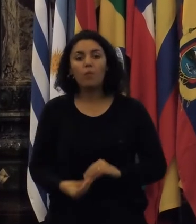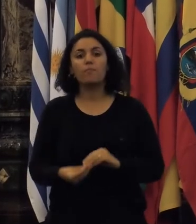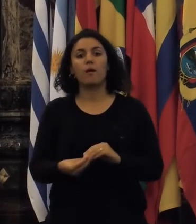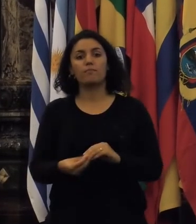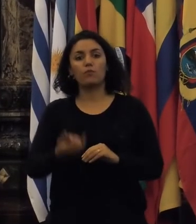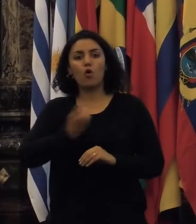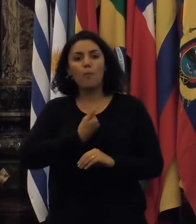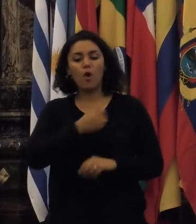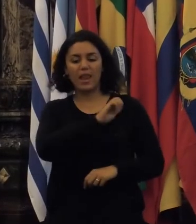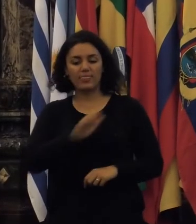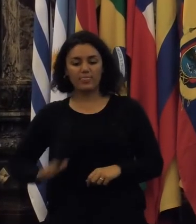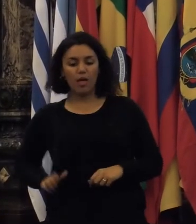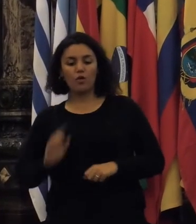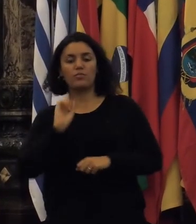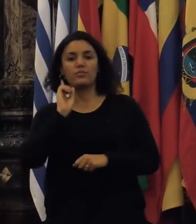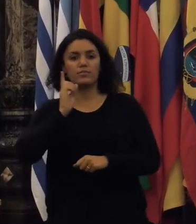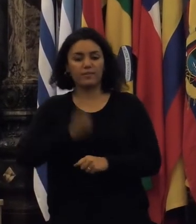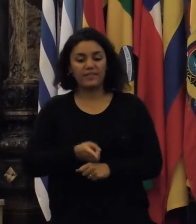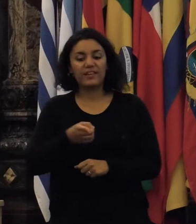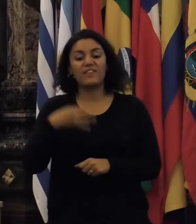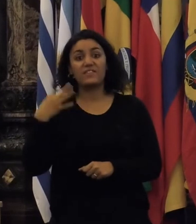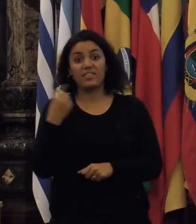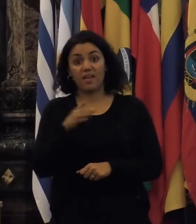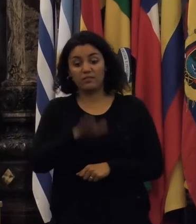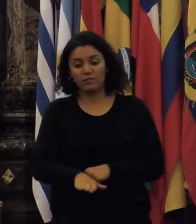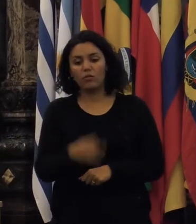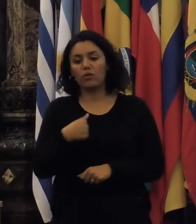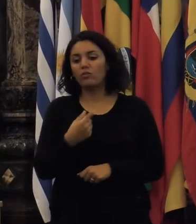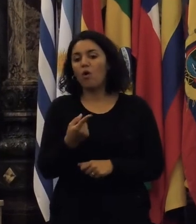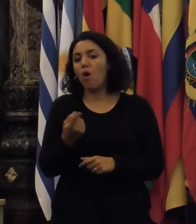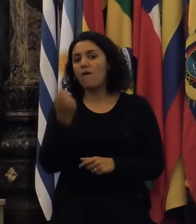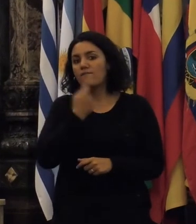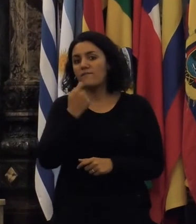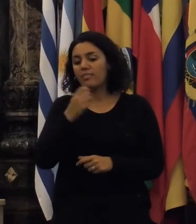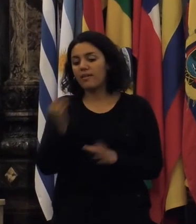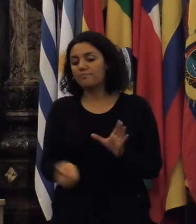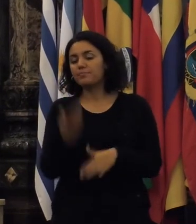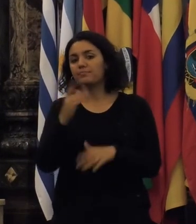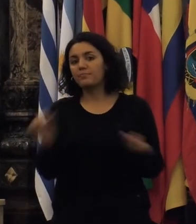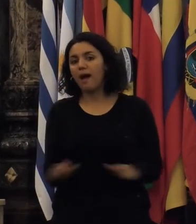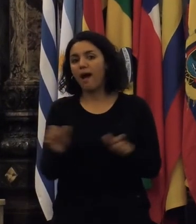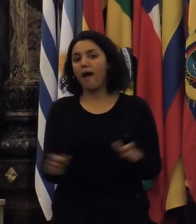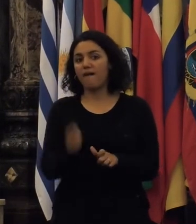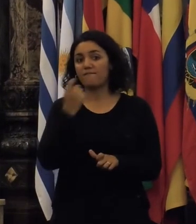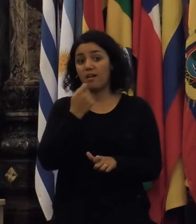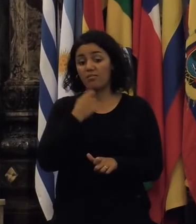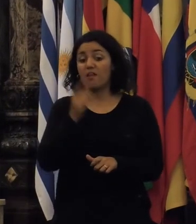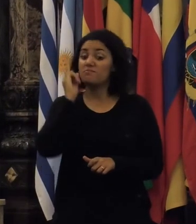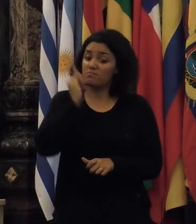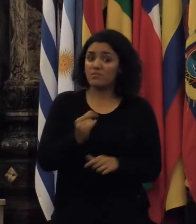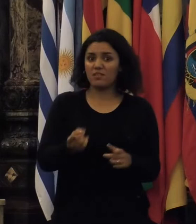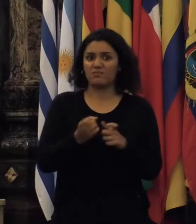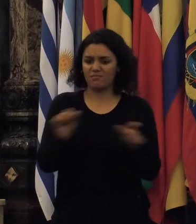del Estado, eso es algo que tenemos que generarlo, no está hecho. Y precisamos hacerlo, y para lo